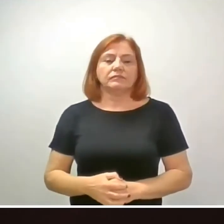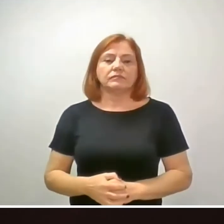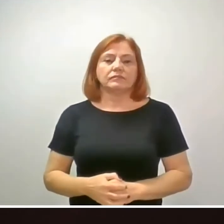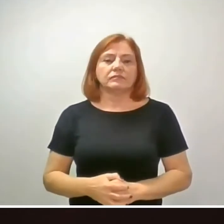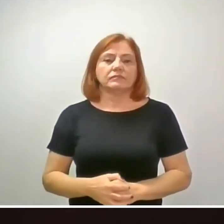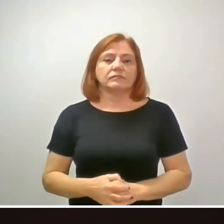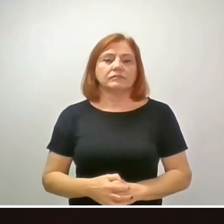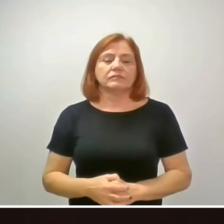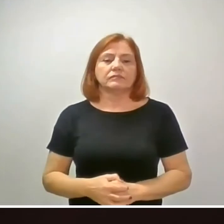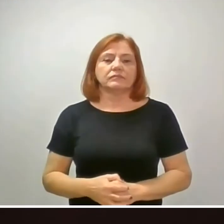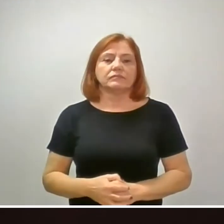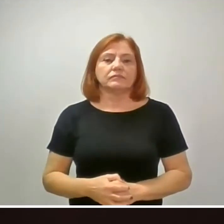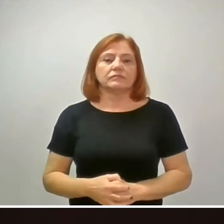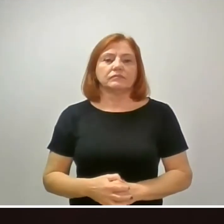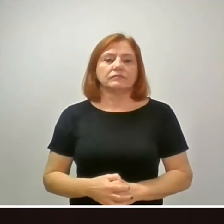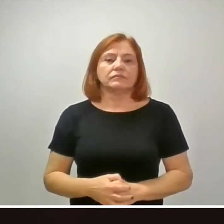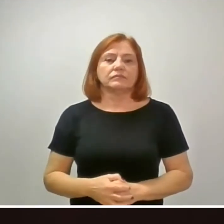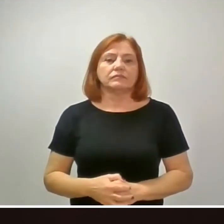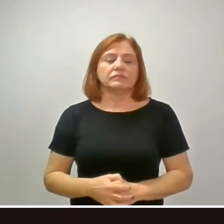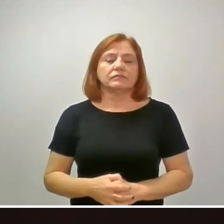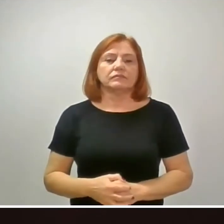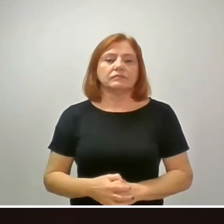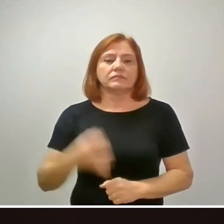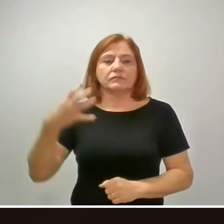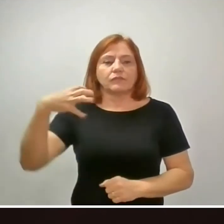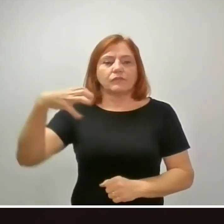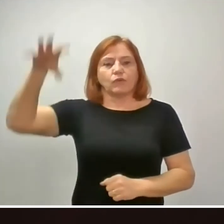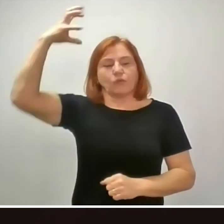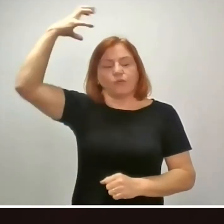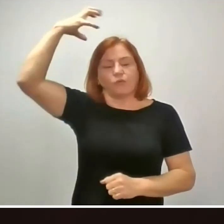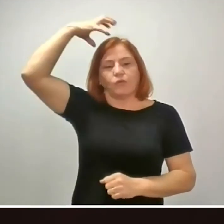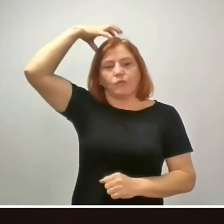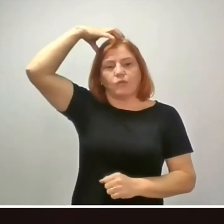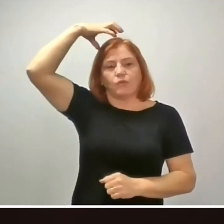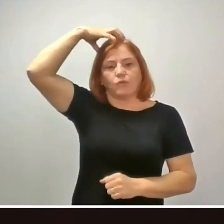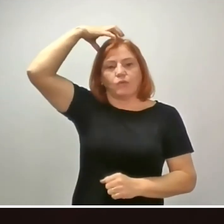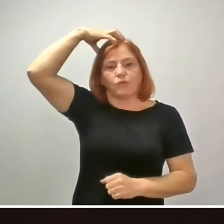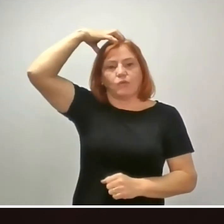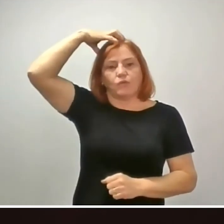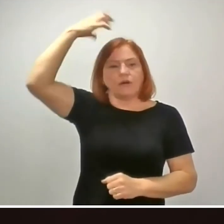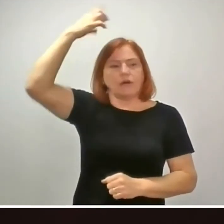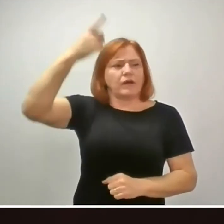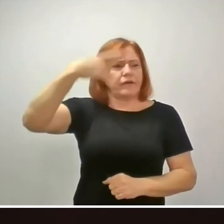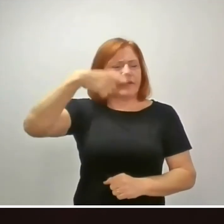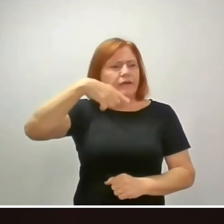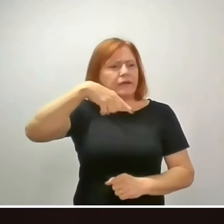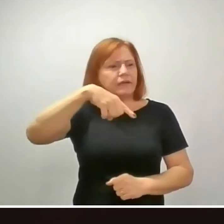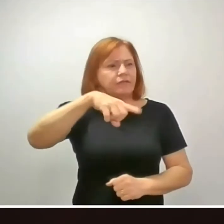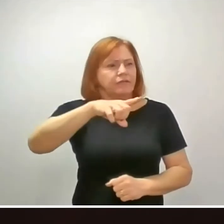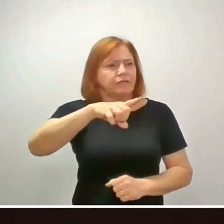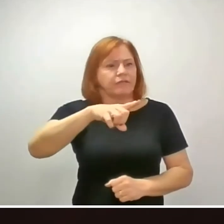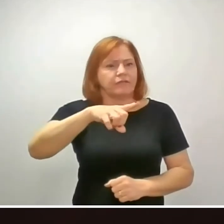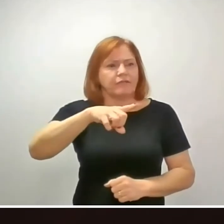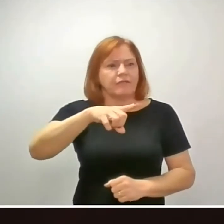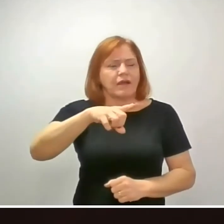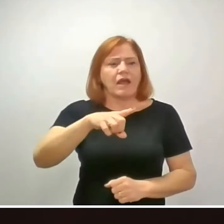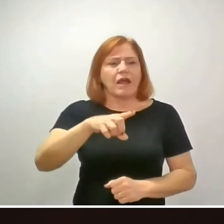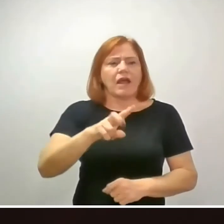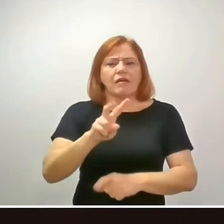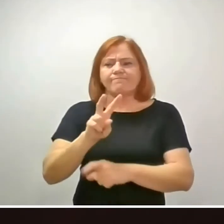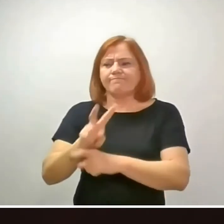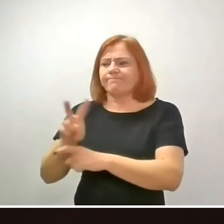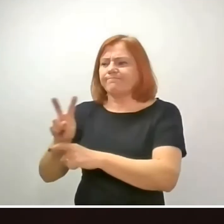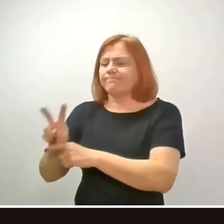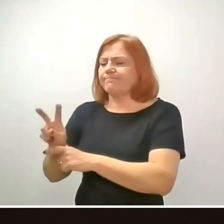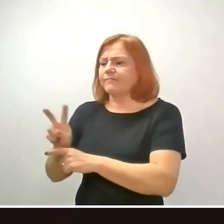terra, ele apacenta, ele cuida como rebanho. Mas